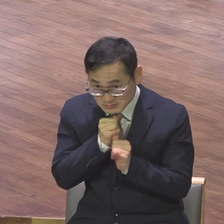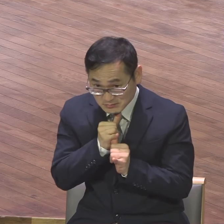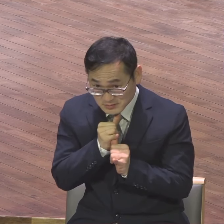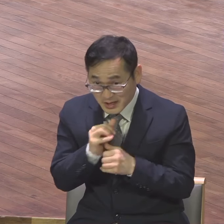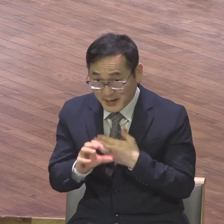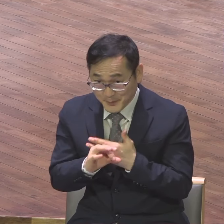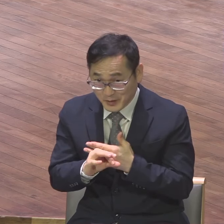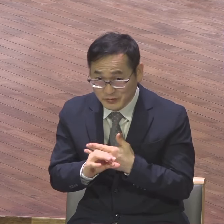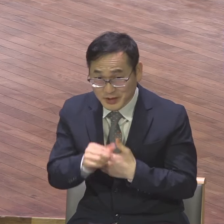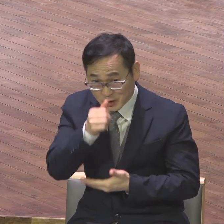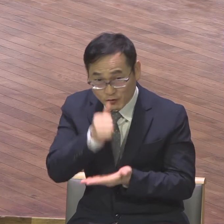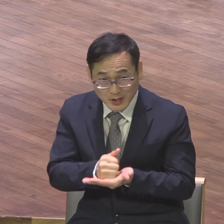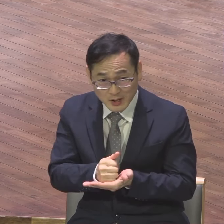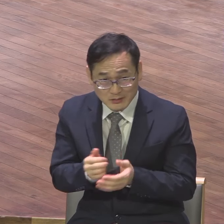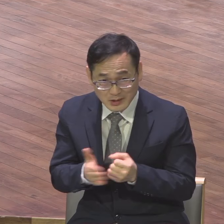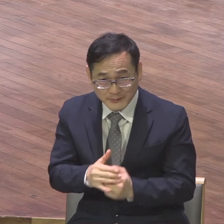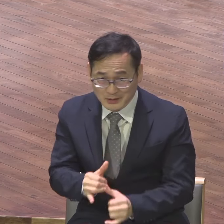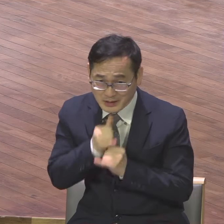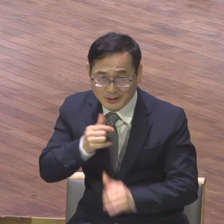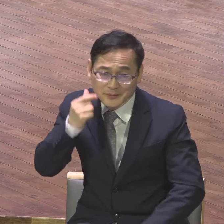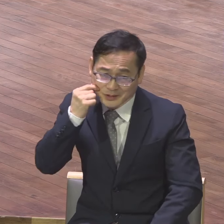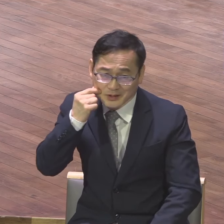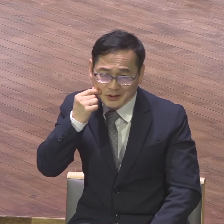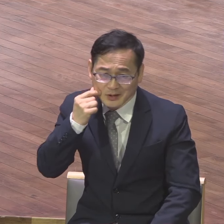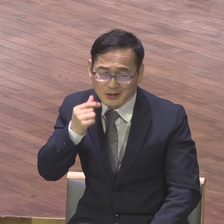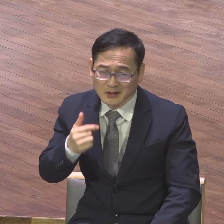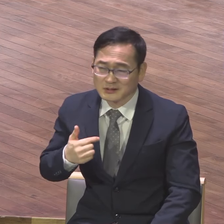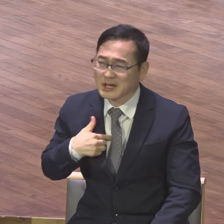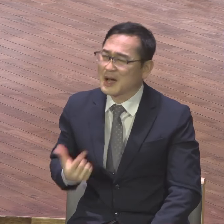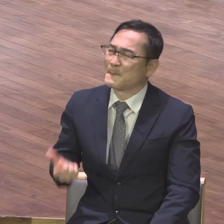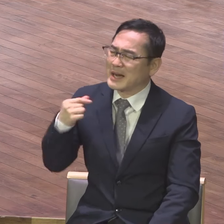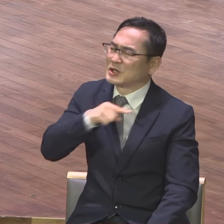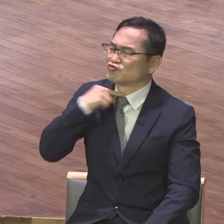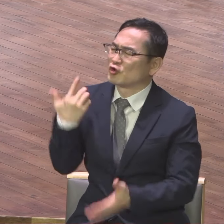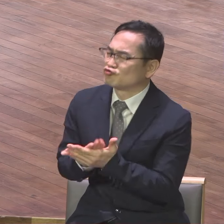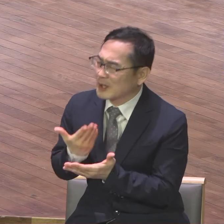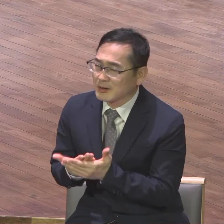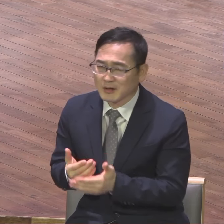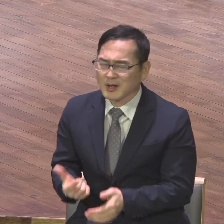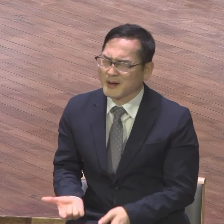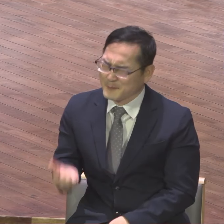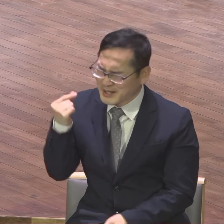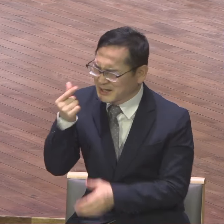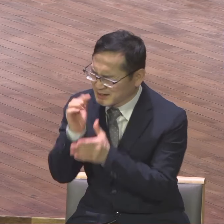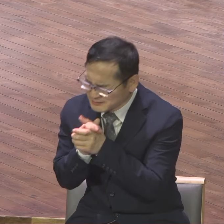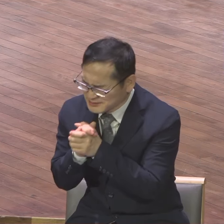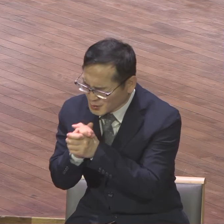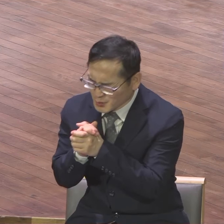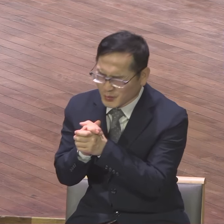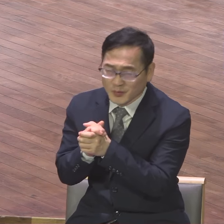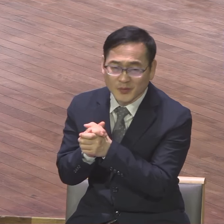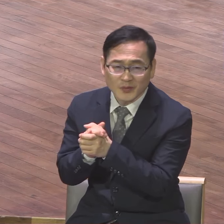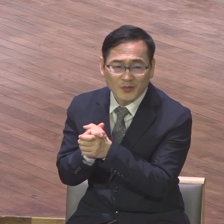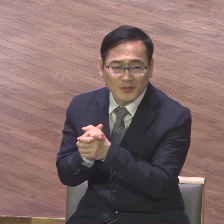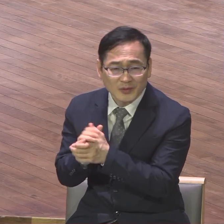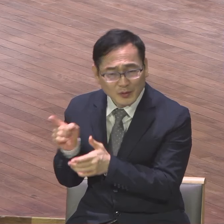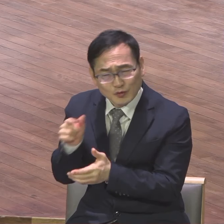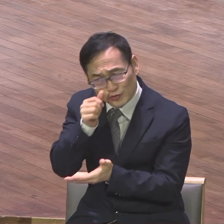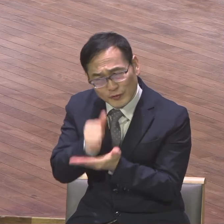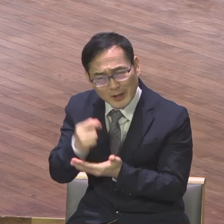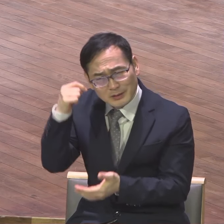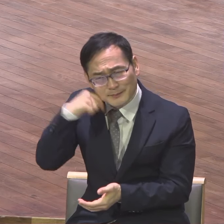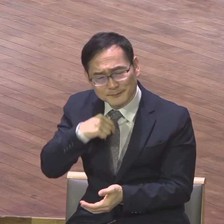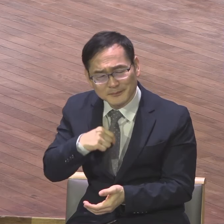같으니까 죽지도 못하고 날 빨리 데려가려고 기도하는 것도 그것도 죄인 것 같고 이러지도 저러지 못해